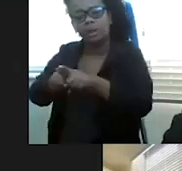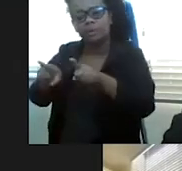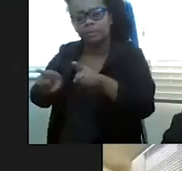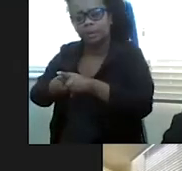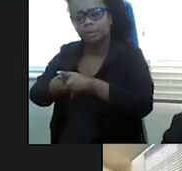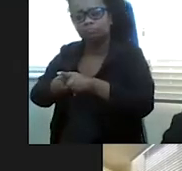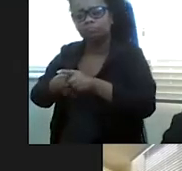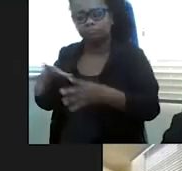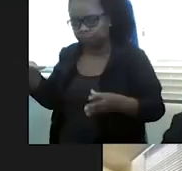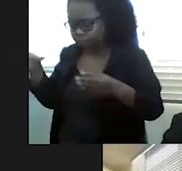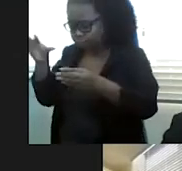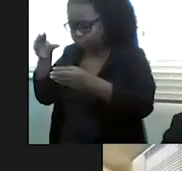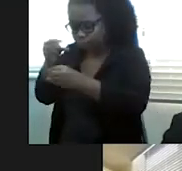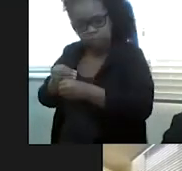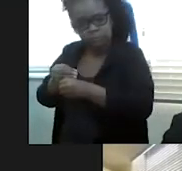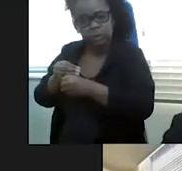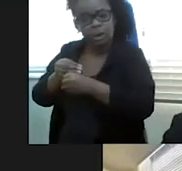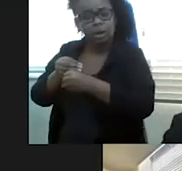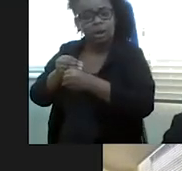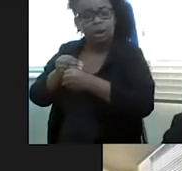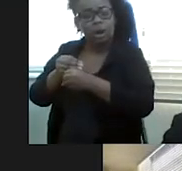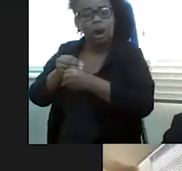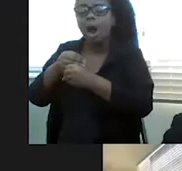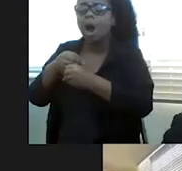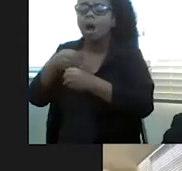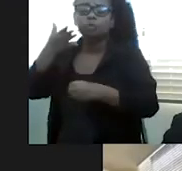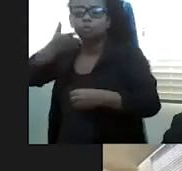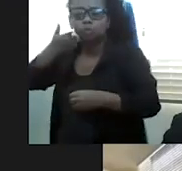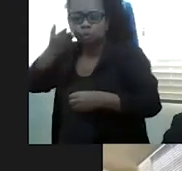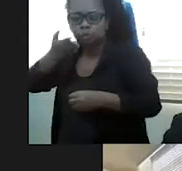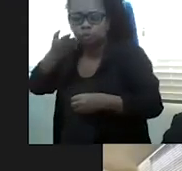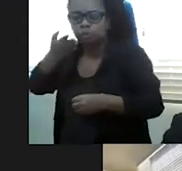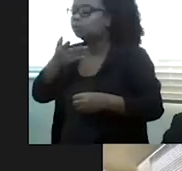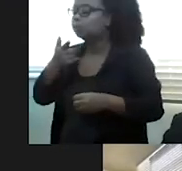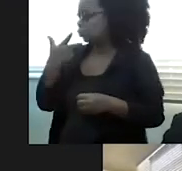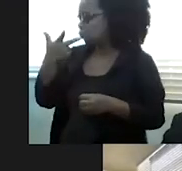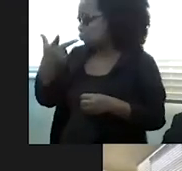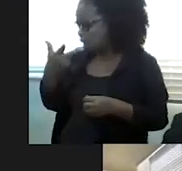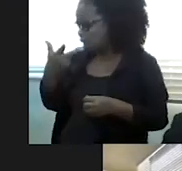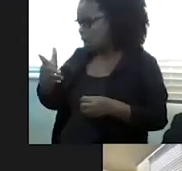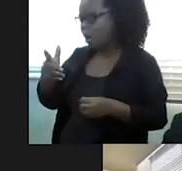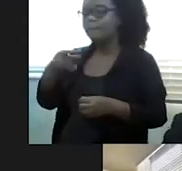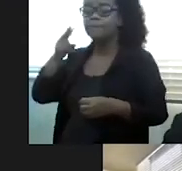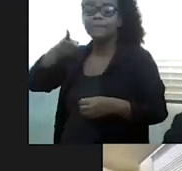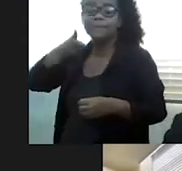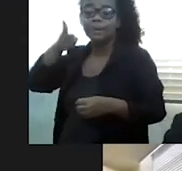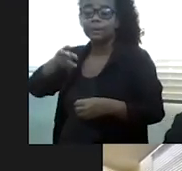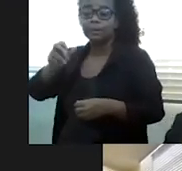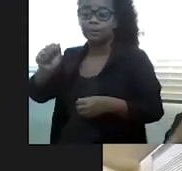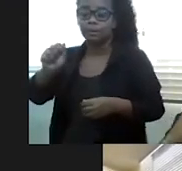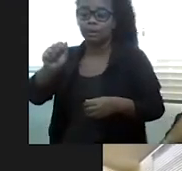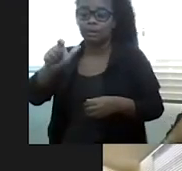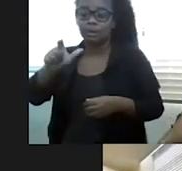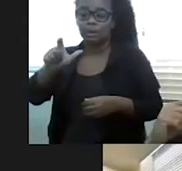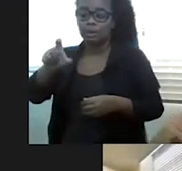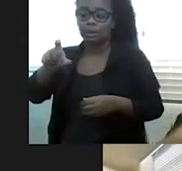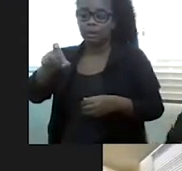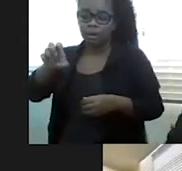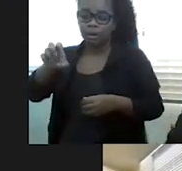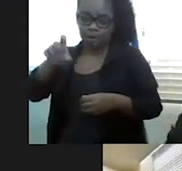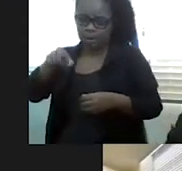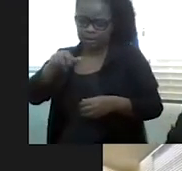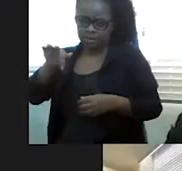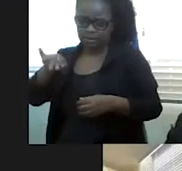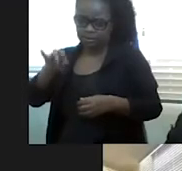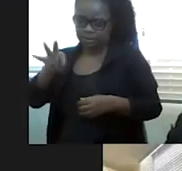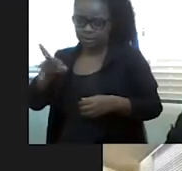gancho, né, no discurso, na fala do vereador Alex Freitas e também do